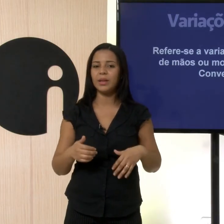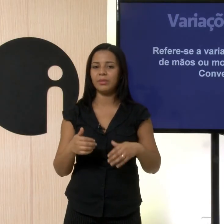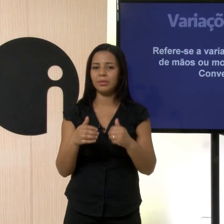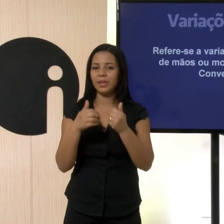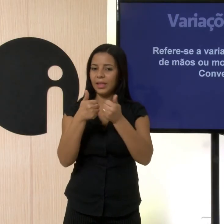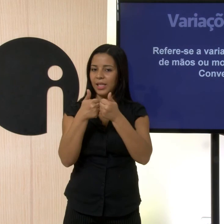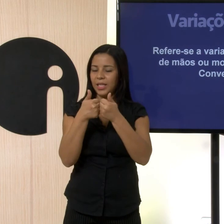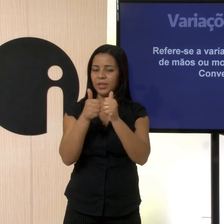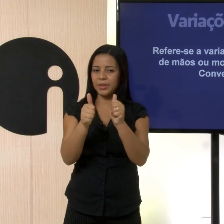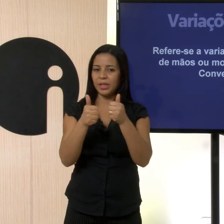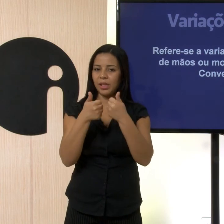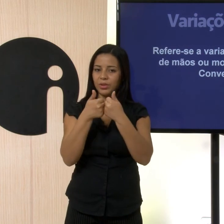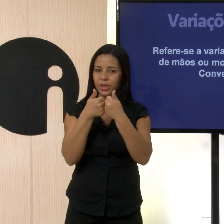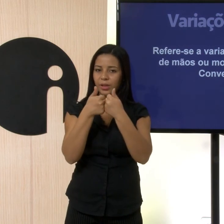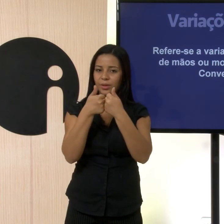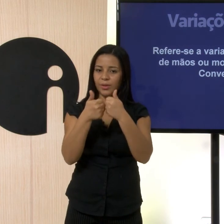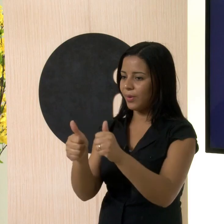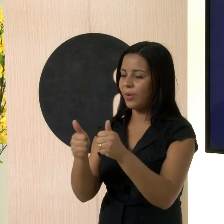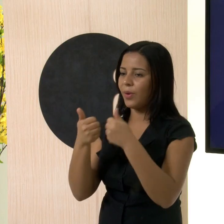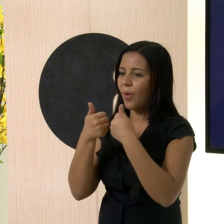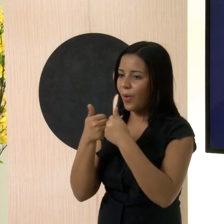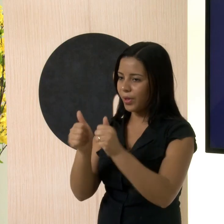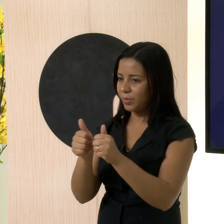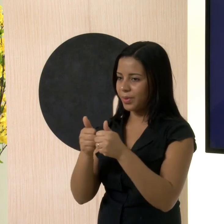ação. E este é o sinal de ônibus.